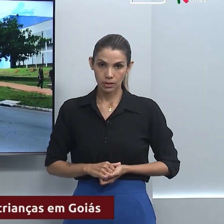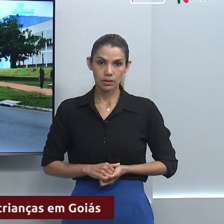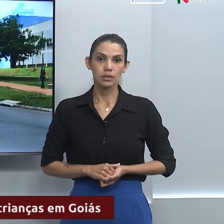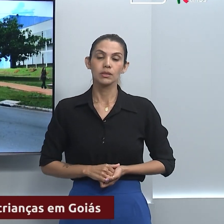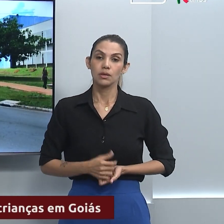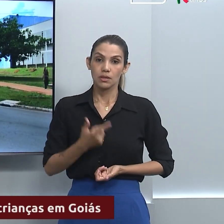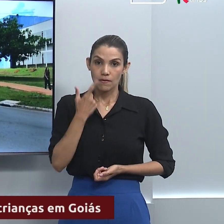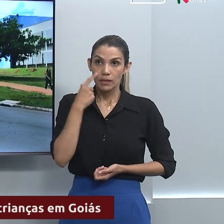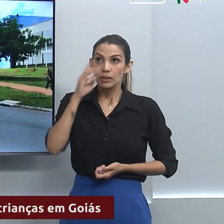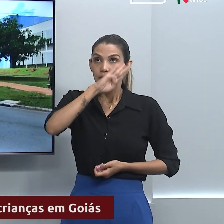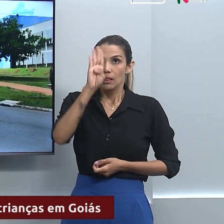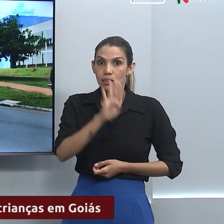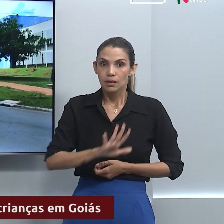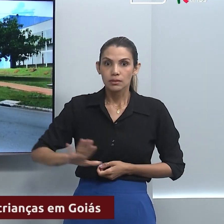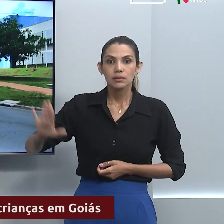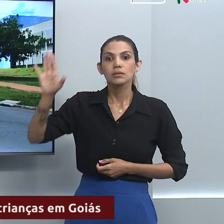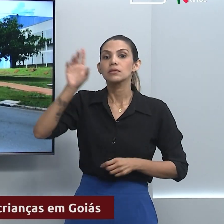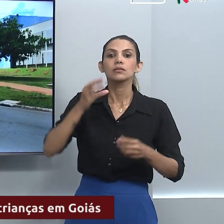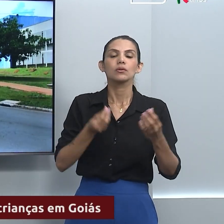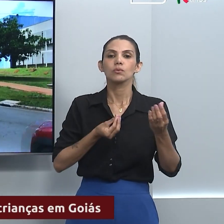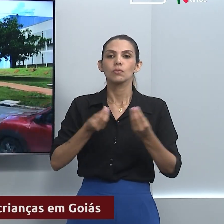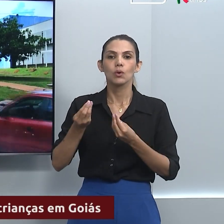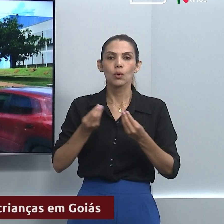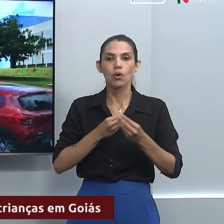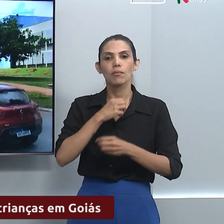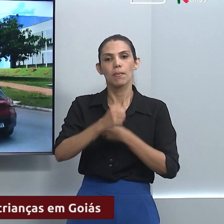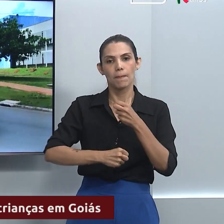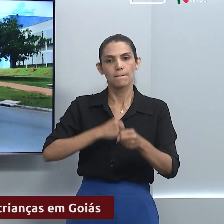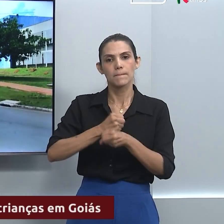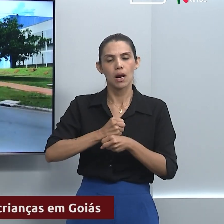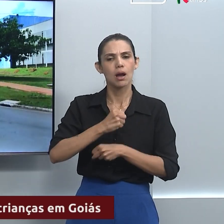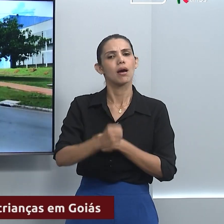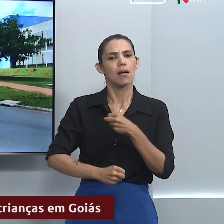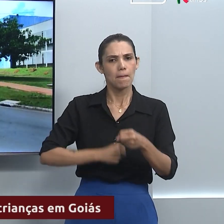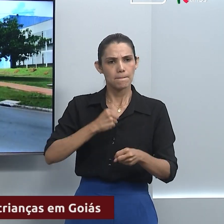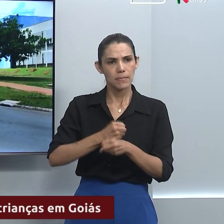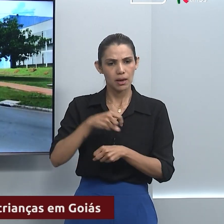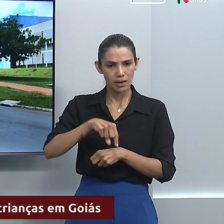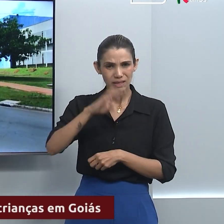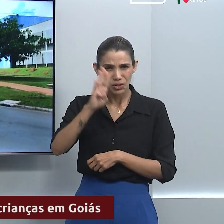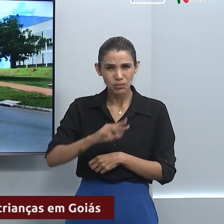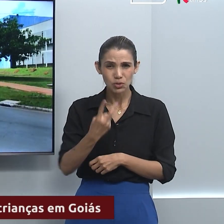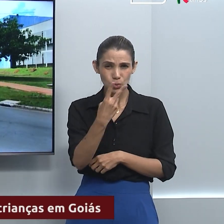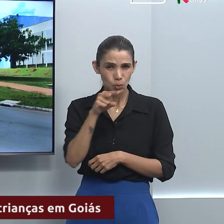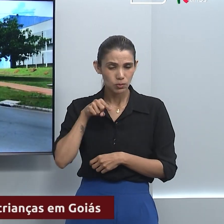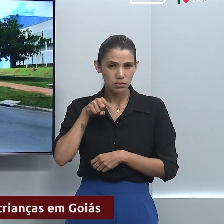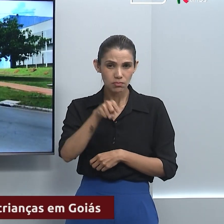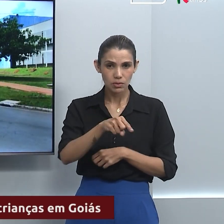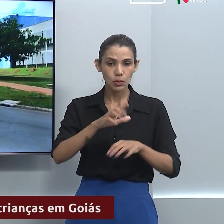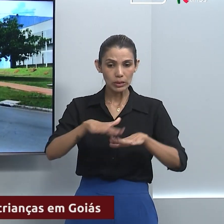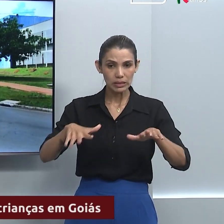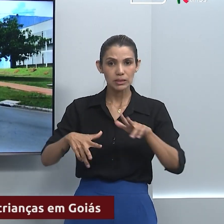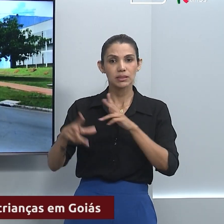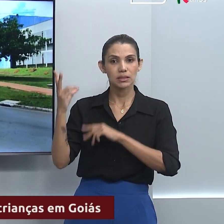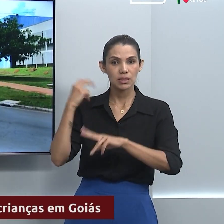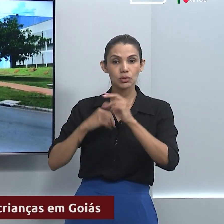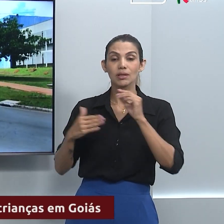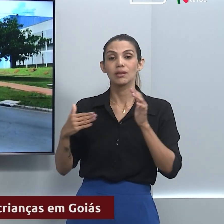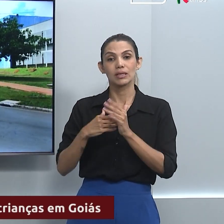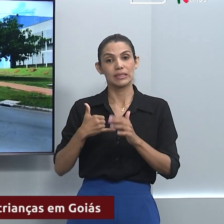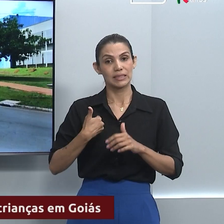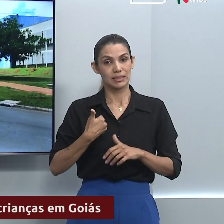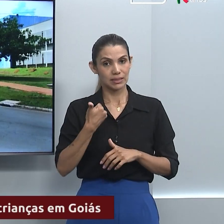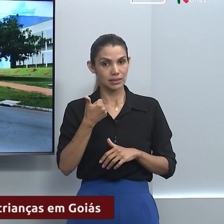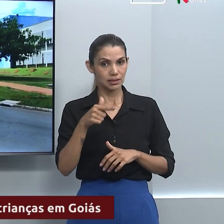cenário nacional, viu? Isso porque todos os anos, em todo o país, cerca de 2.000 crianças e adolescentes de até